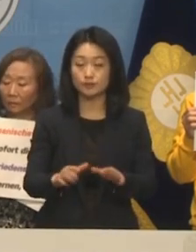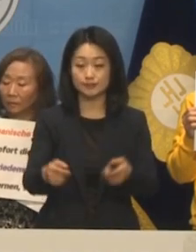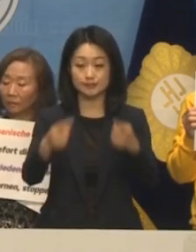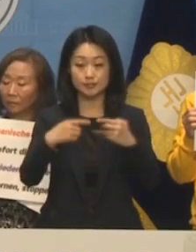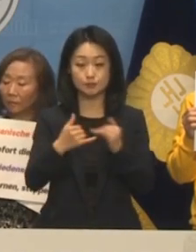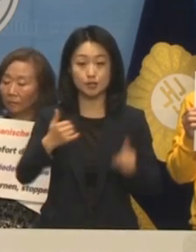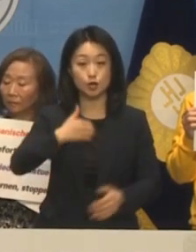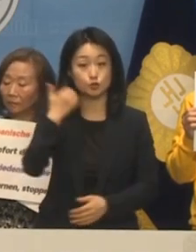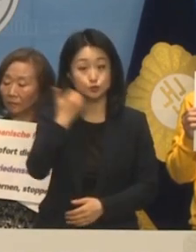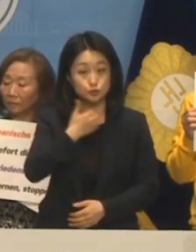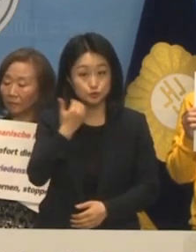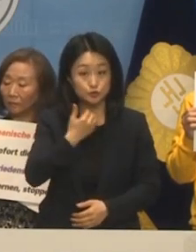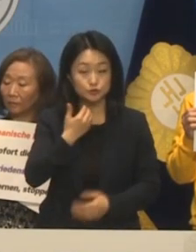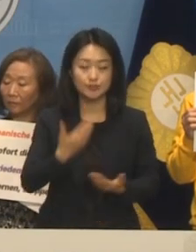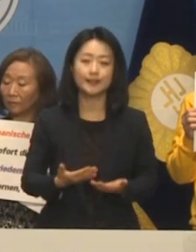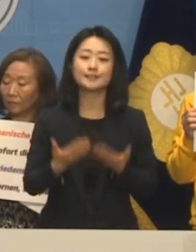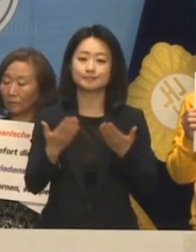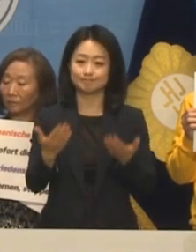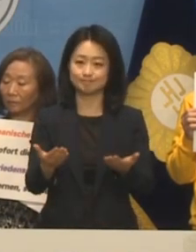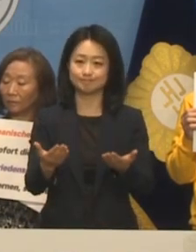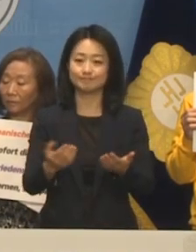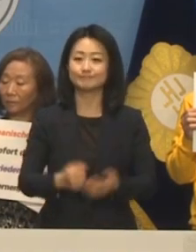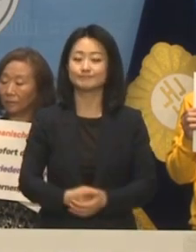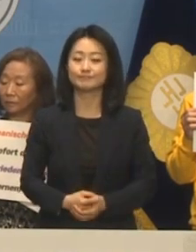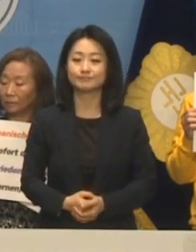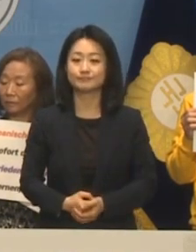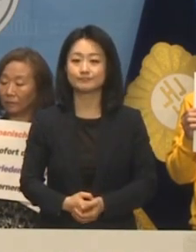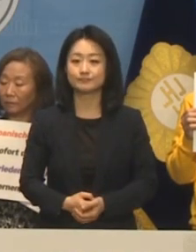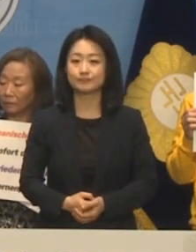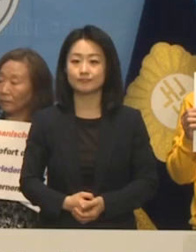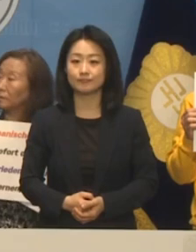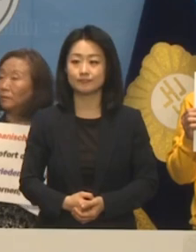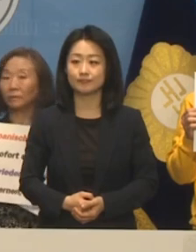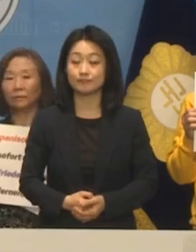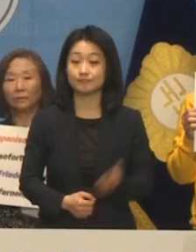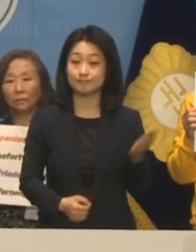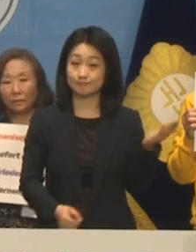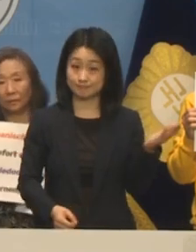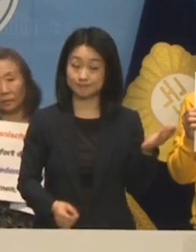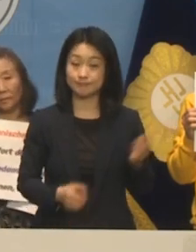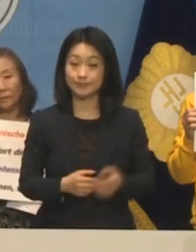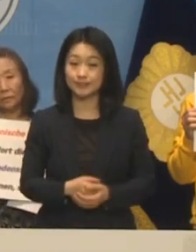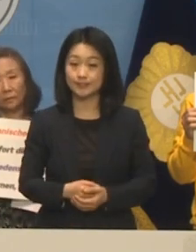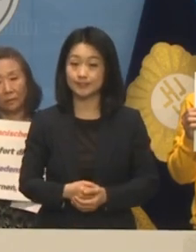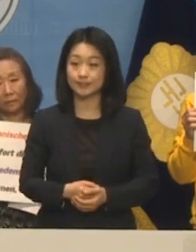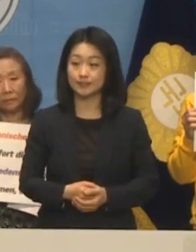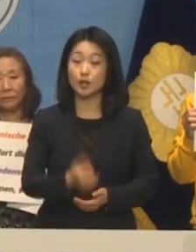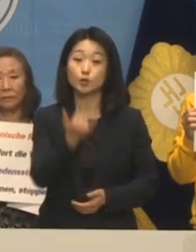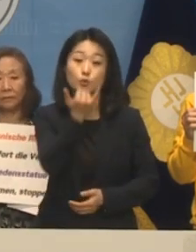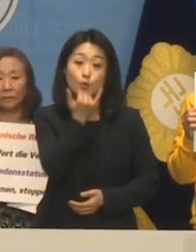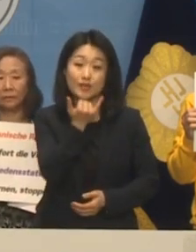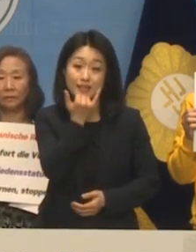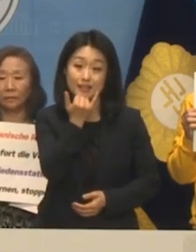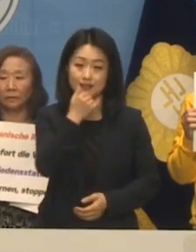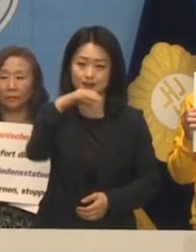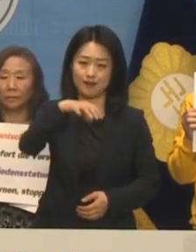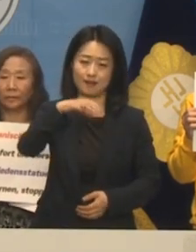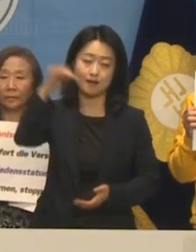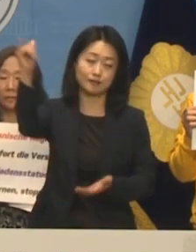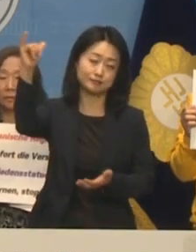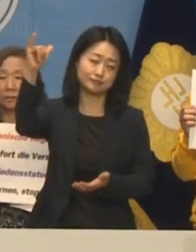오신 분들을 먼저 여러분들께 소개를 드리고 싶습니다. 제 옆에 계신 분이 독일